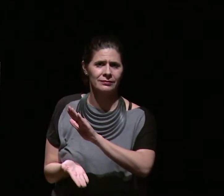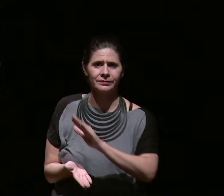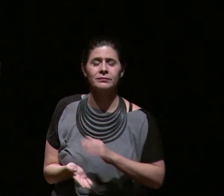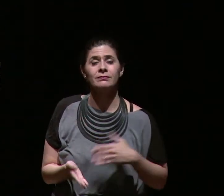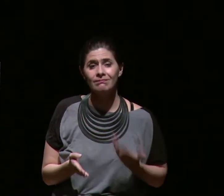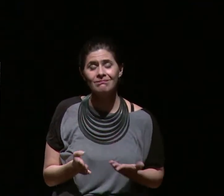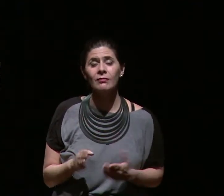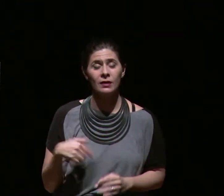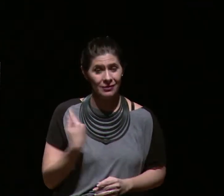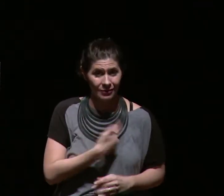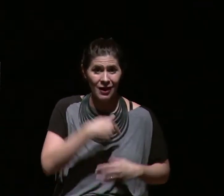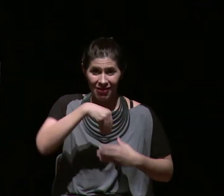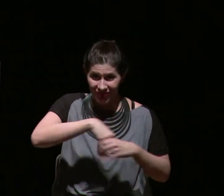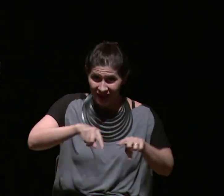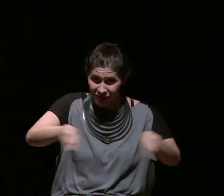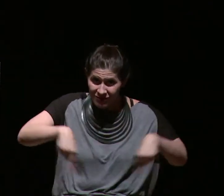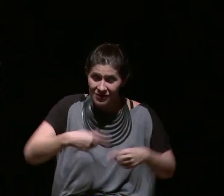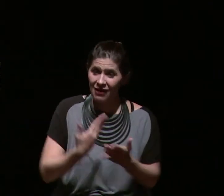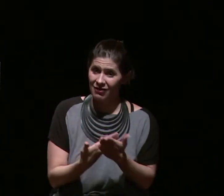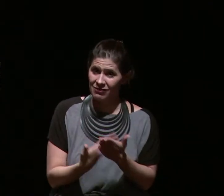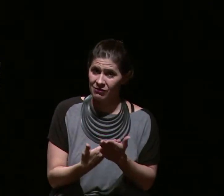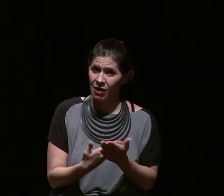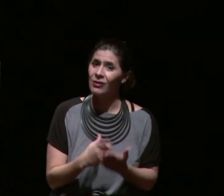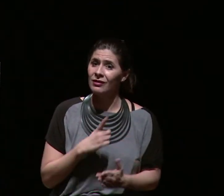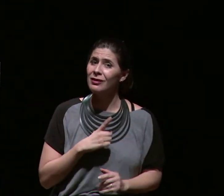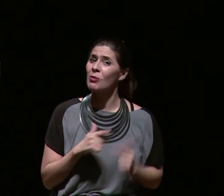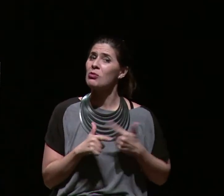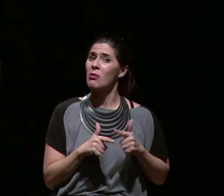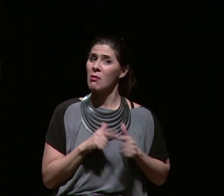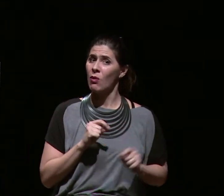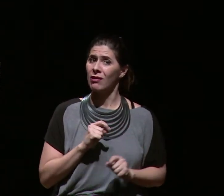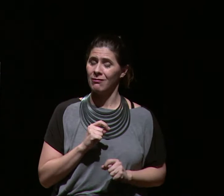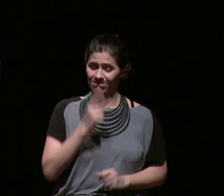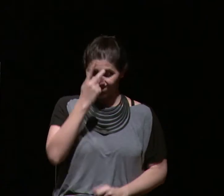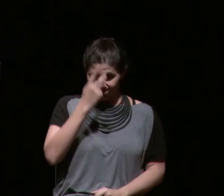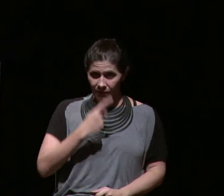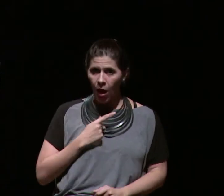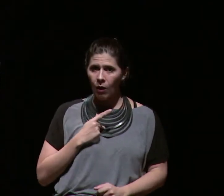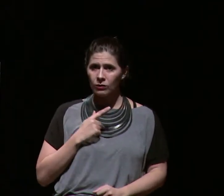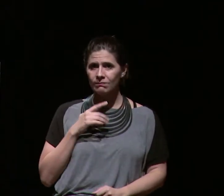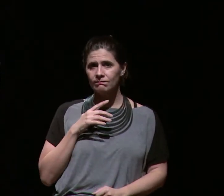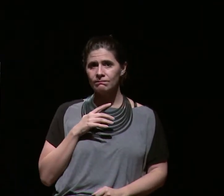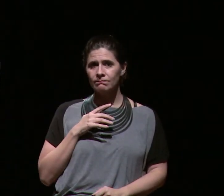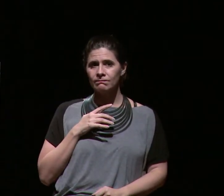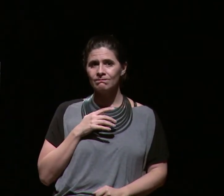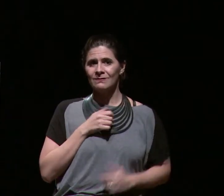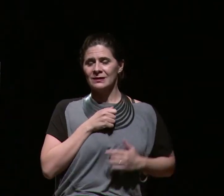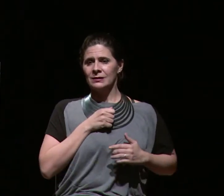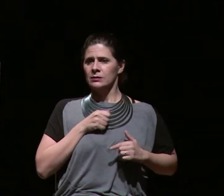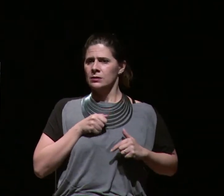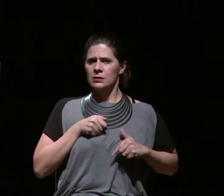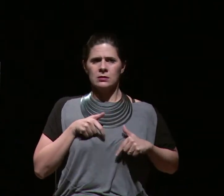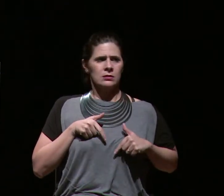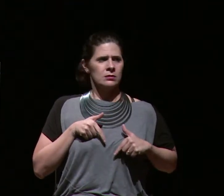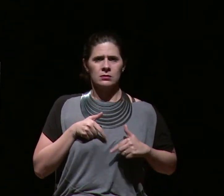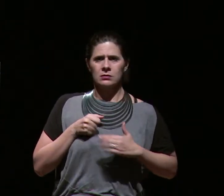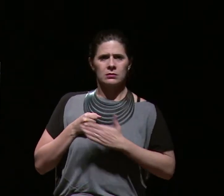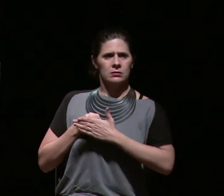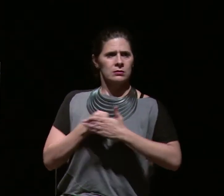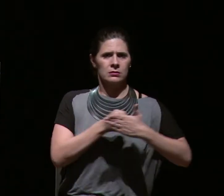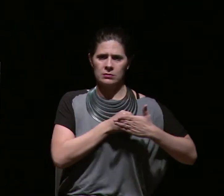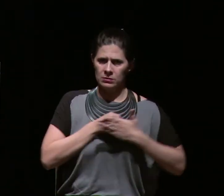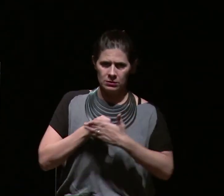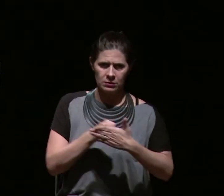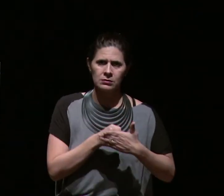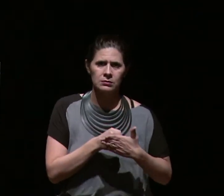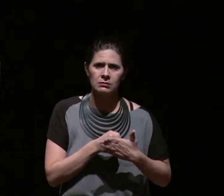que enfrentamos em sala são nossas próprias resistências. Ademais, claro, de todo um projeto de sucateamento da educação, via, por